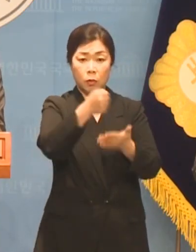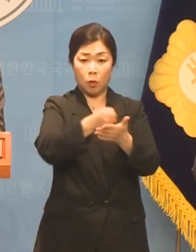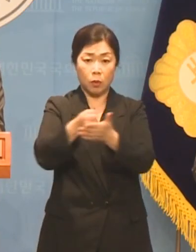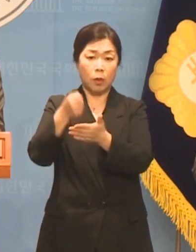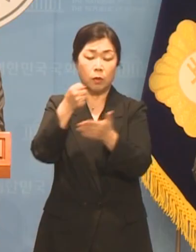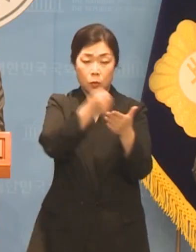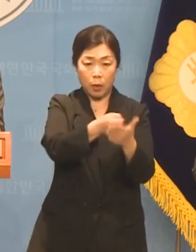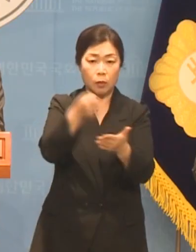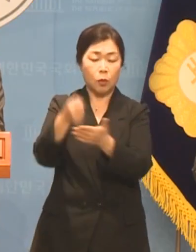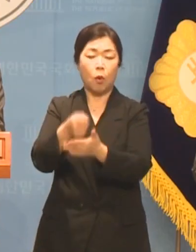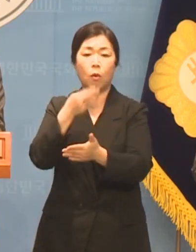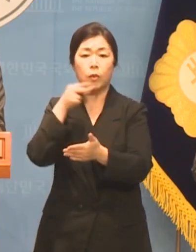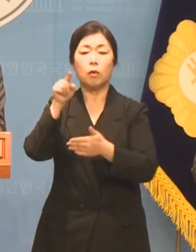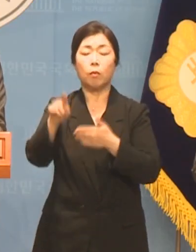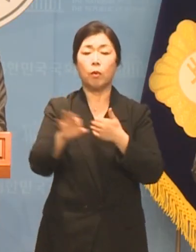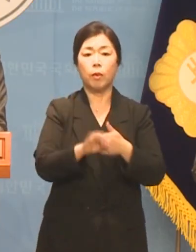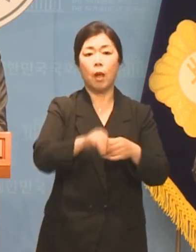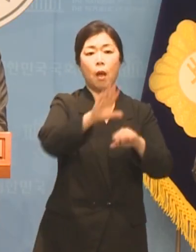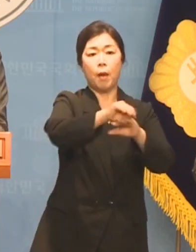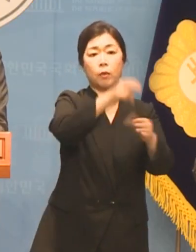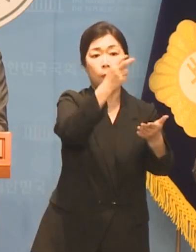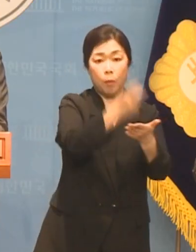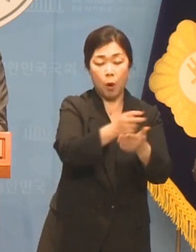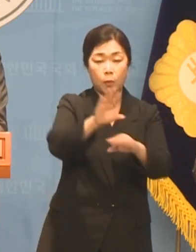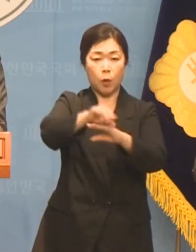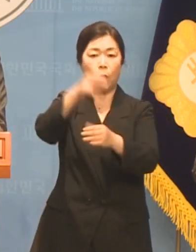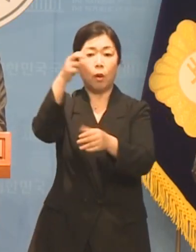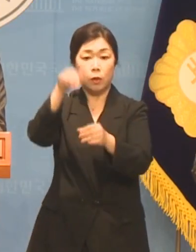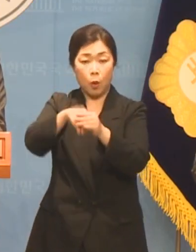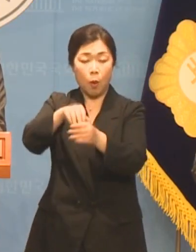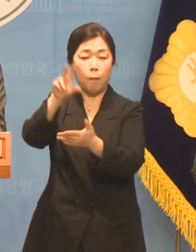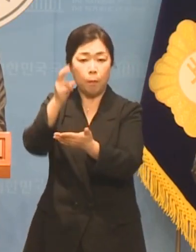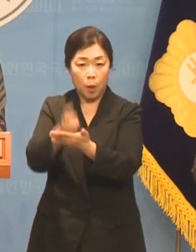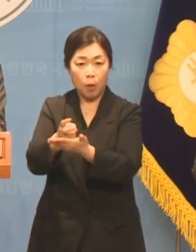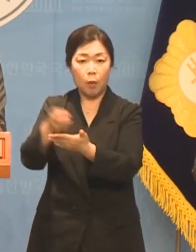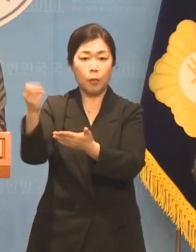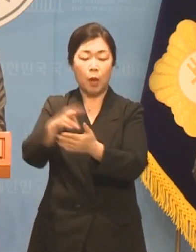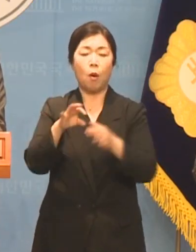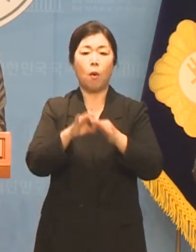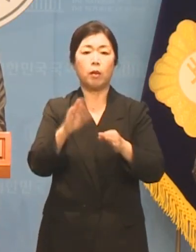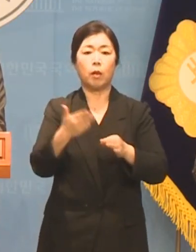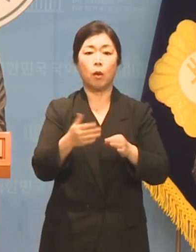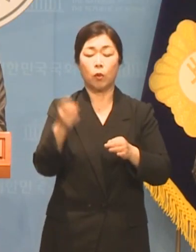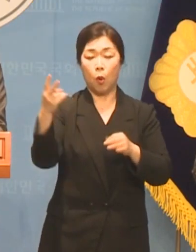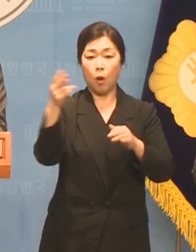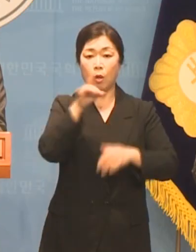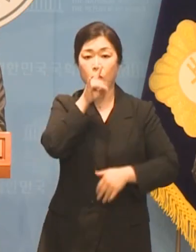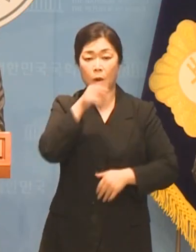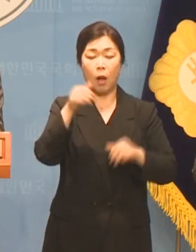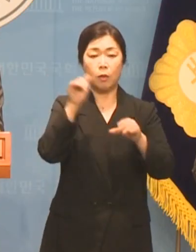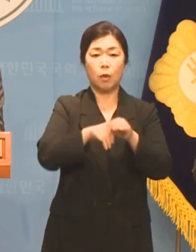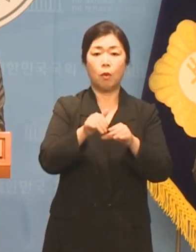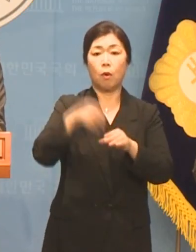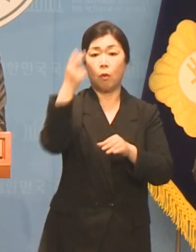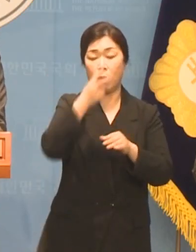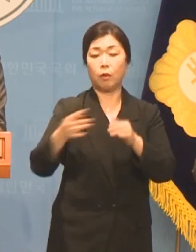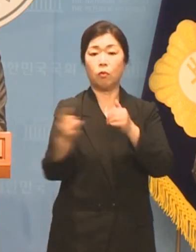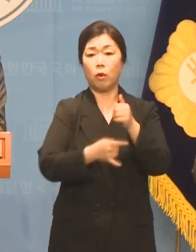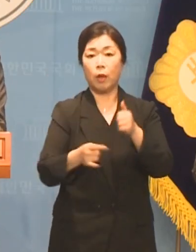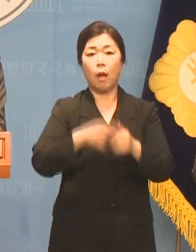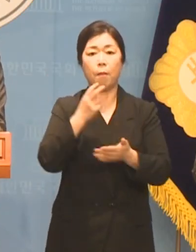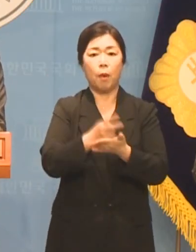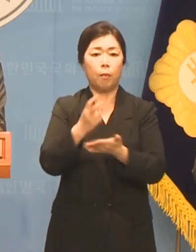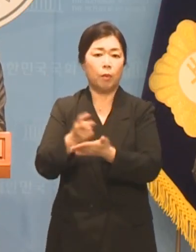방송법, 선거법, 방송심의에 관한 규정 및 중앙선거관리위원회의 공직선거관리규칙 등 관련 법